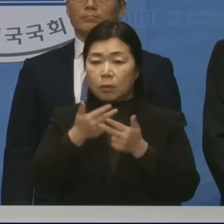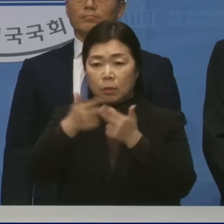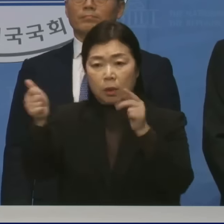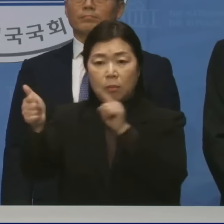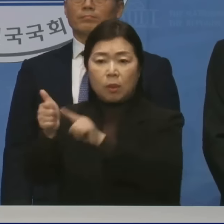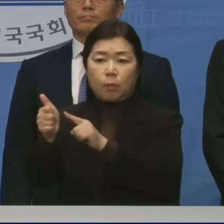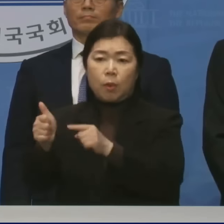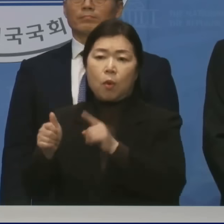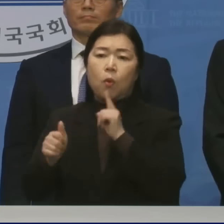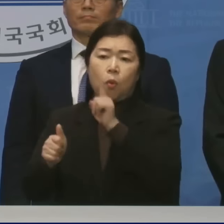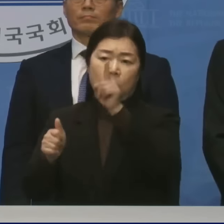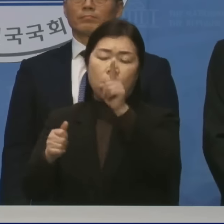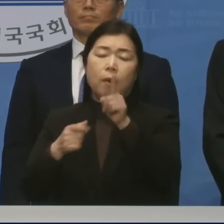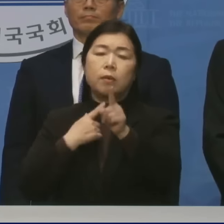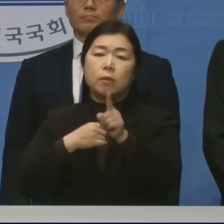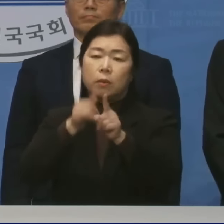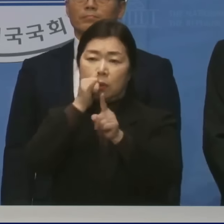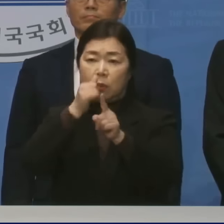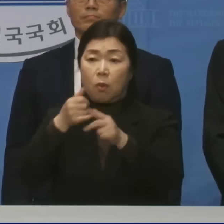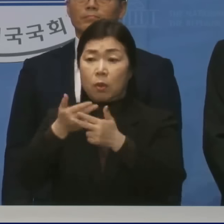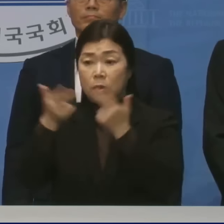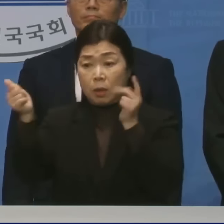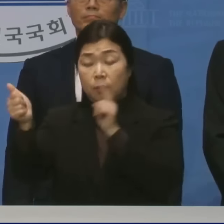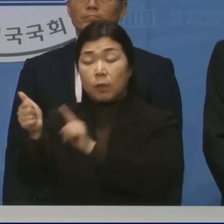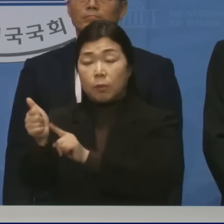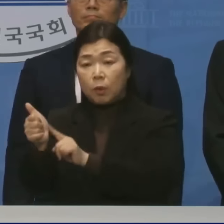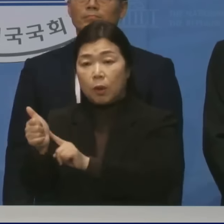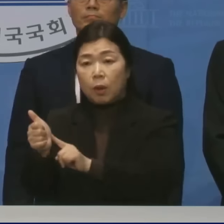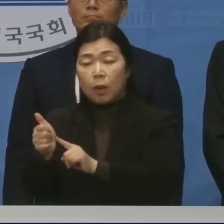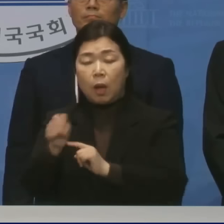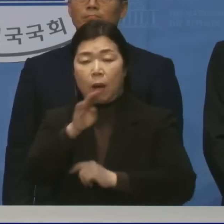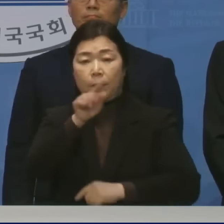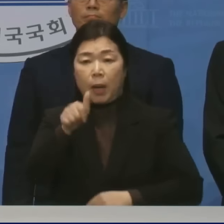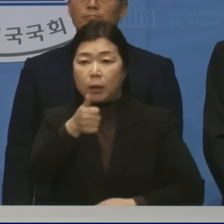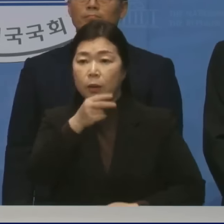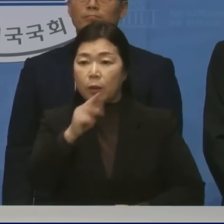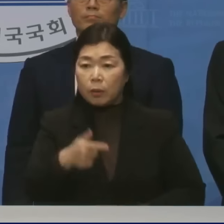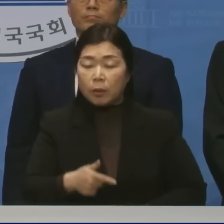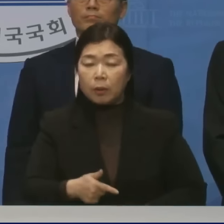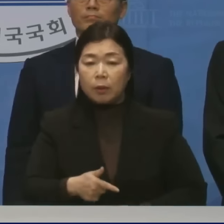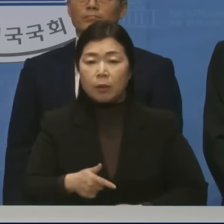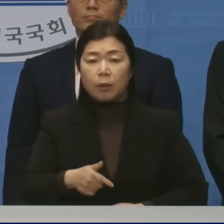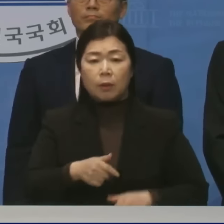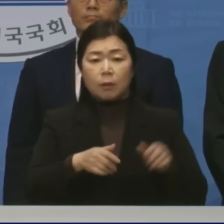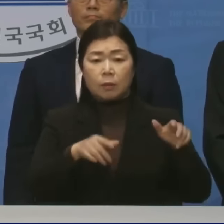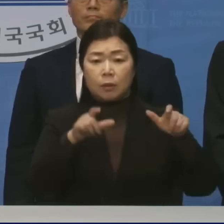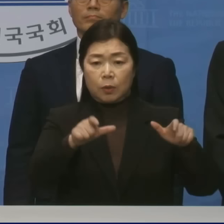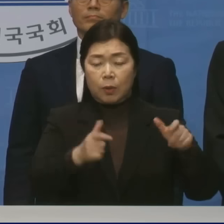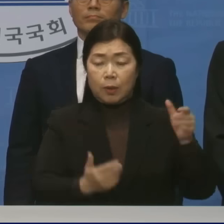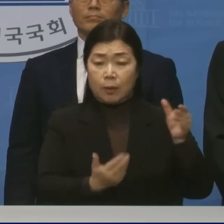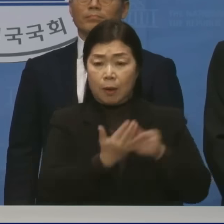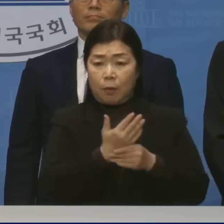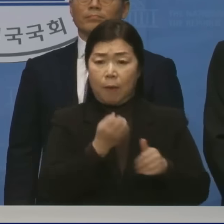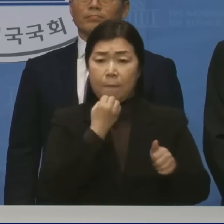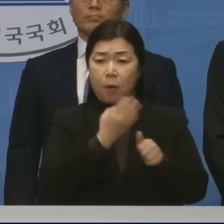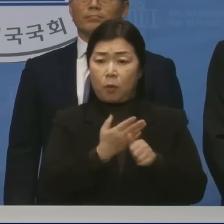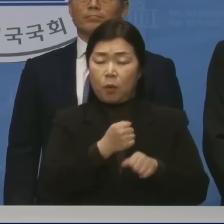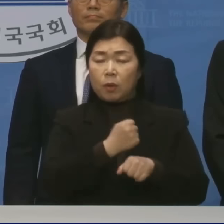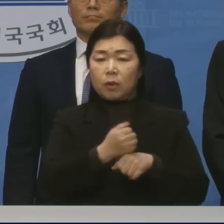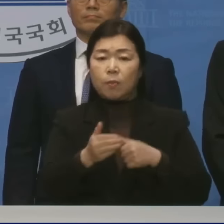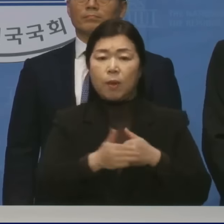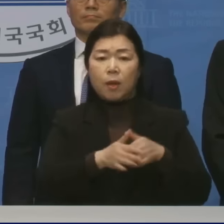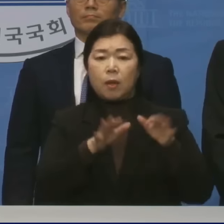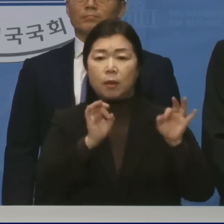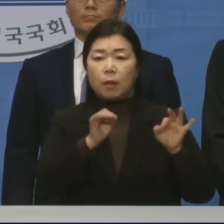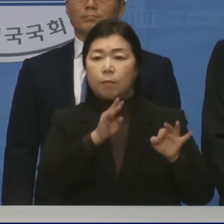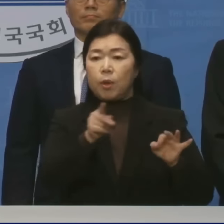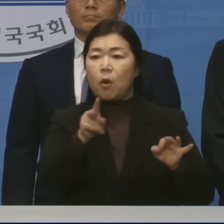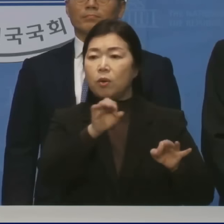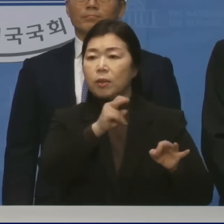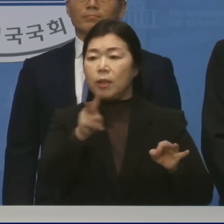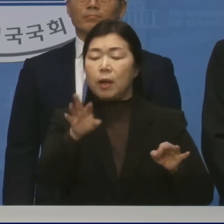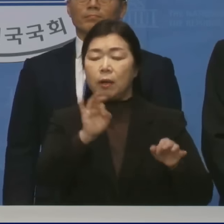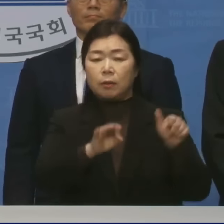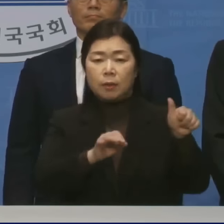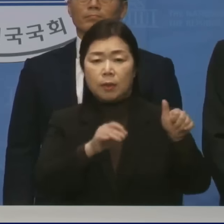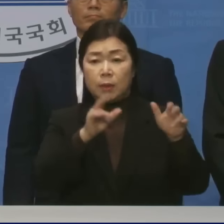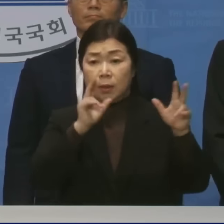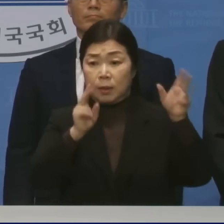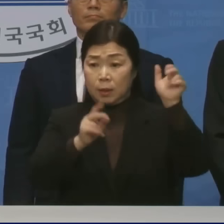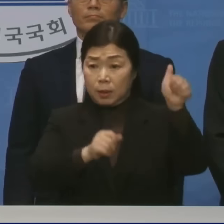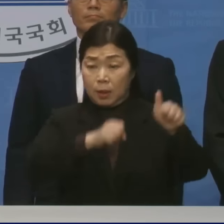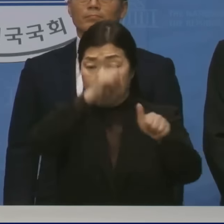적이 있고 이재명 대표가 백현 정자지구 사건을 폭로하여 김병량 전 시장이